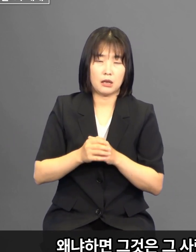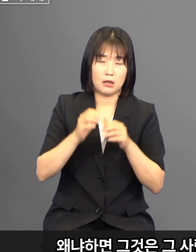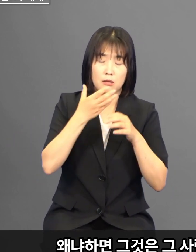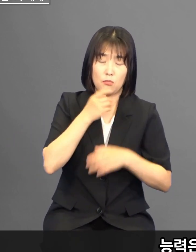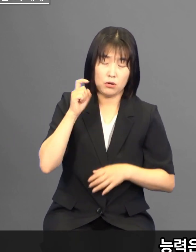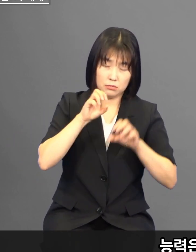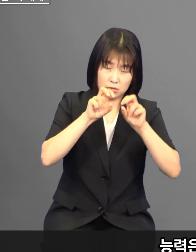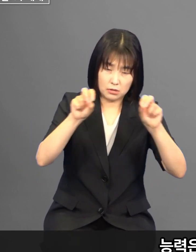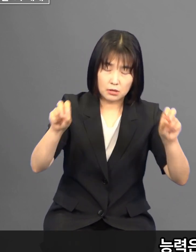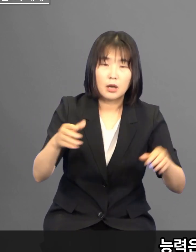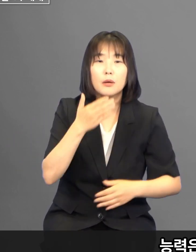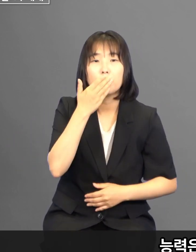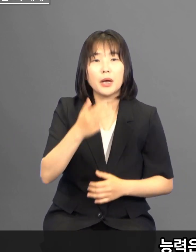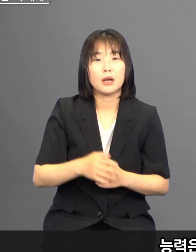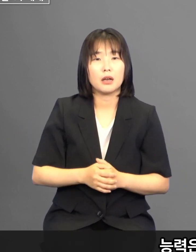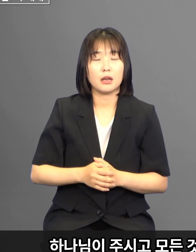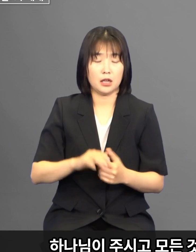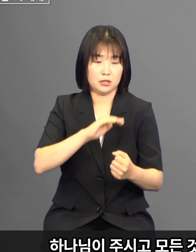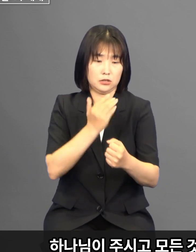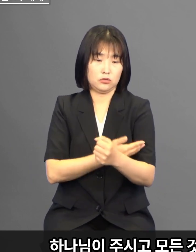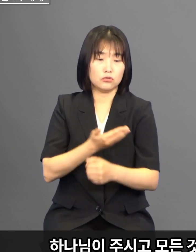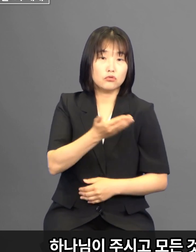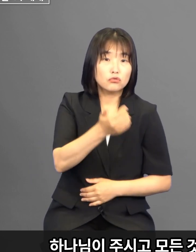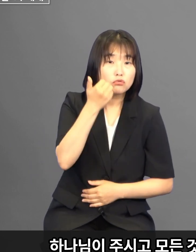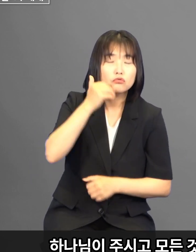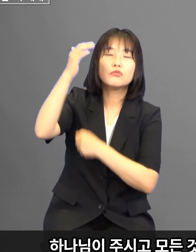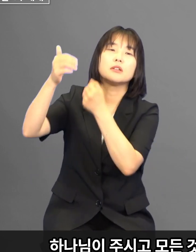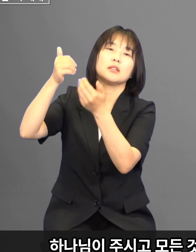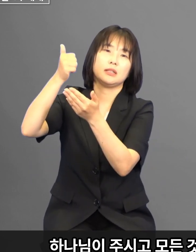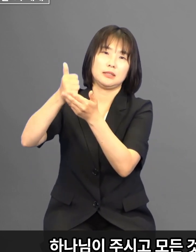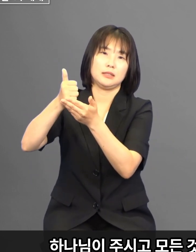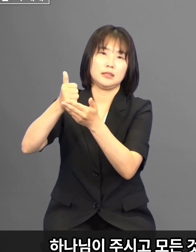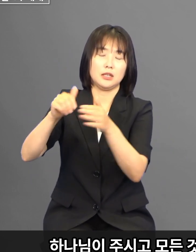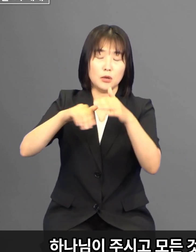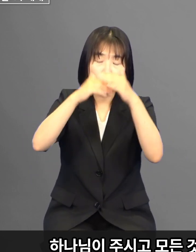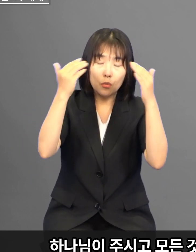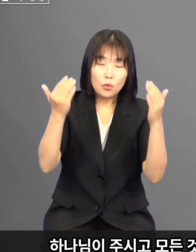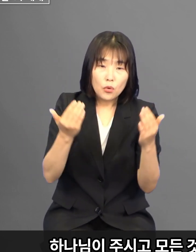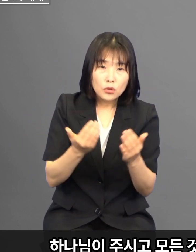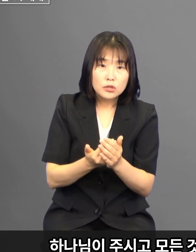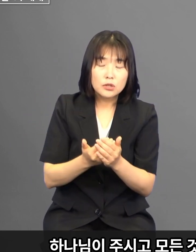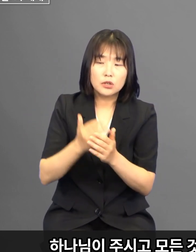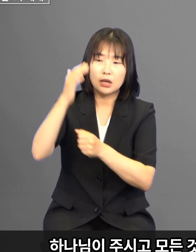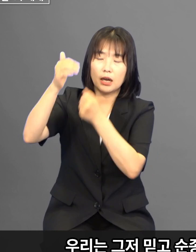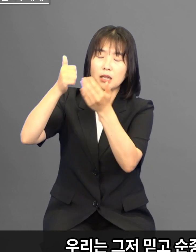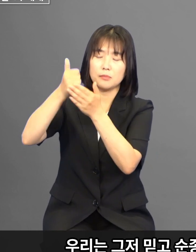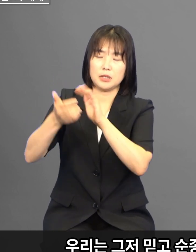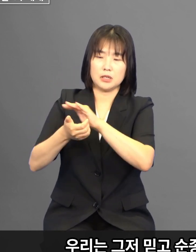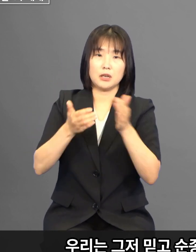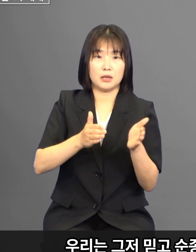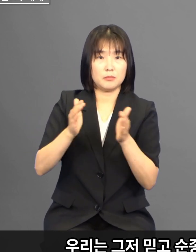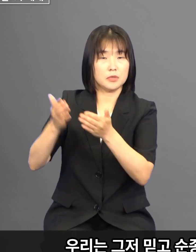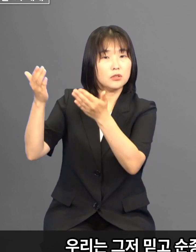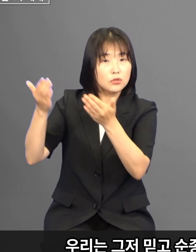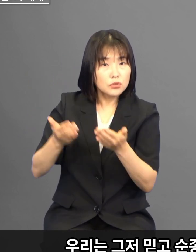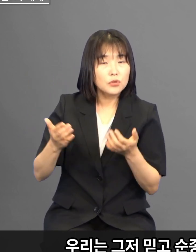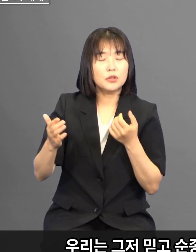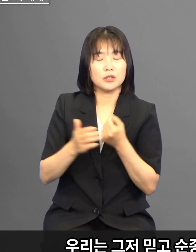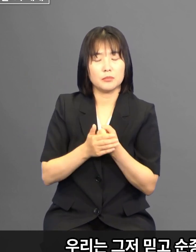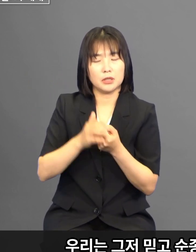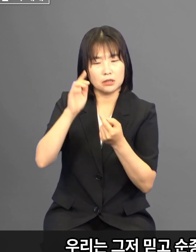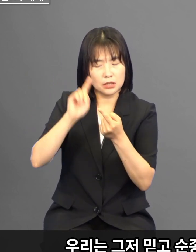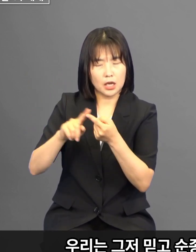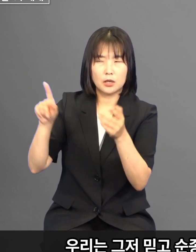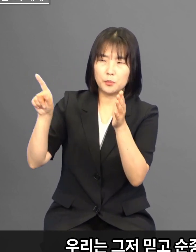아니에요. 능력은 누가 주십니까? 하나님이 주시고 모든 것은 하나님이 예비해 주셨기 때문에 우리는 그저